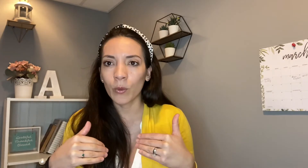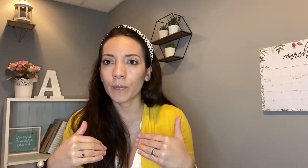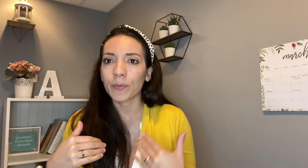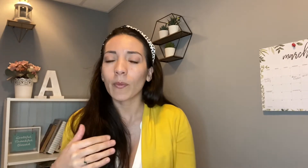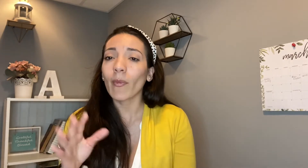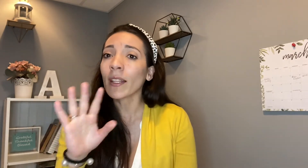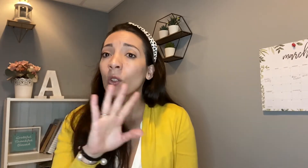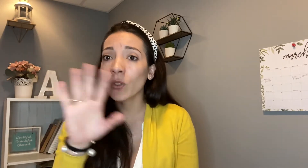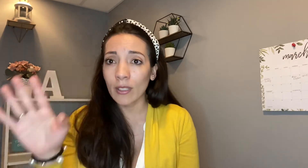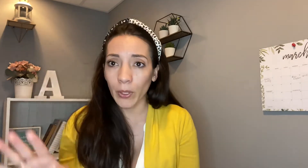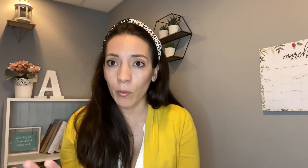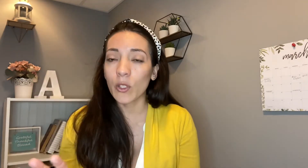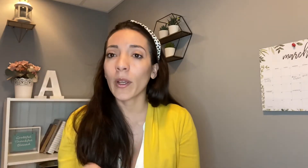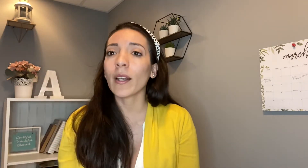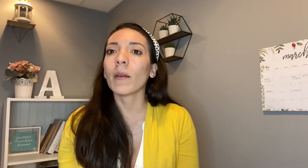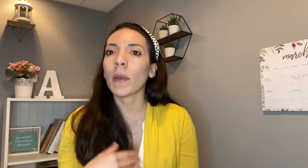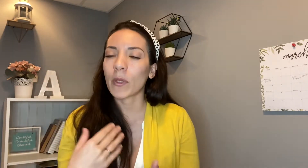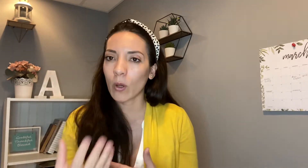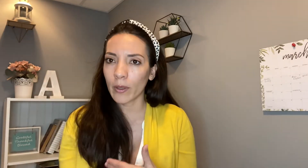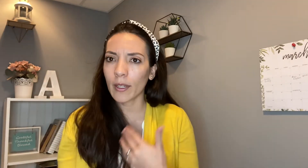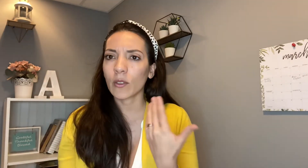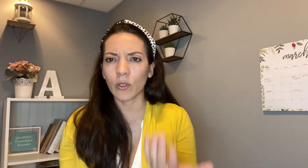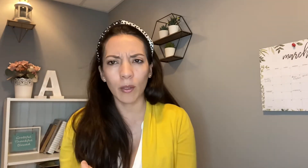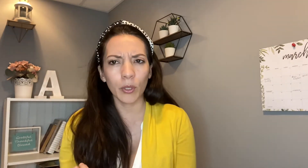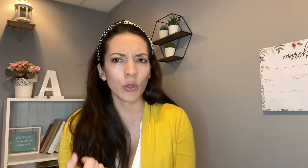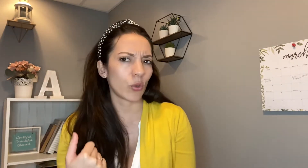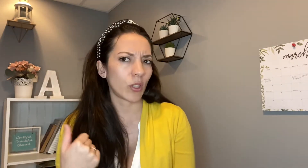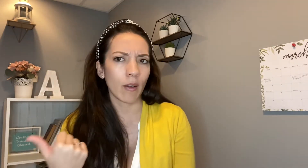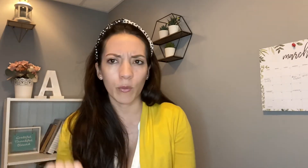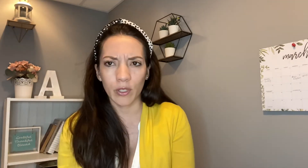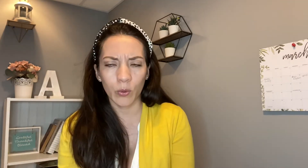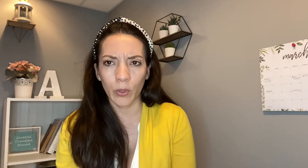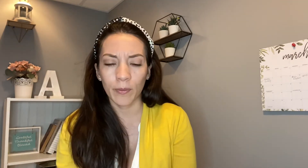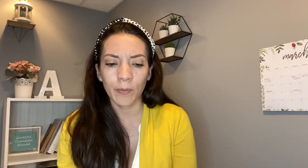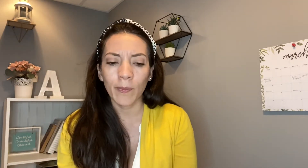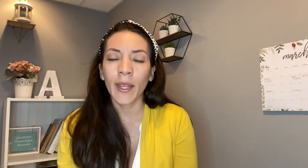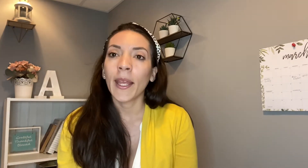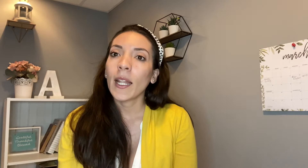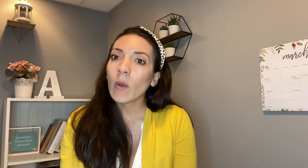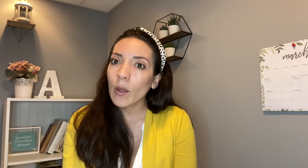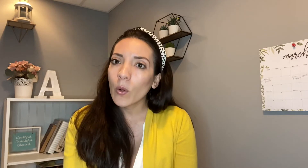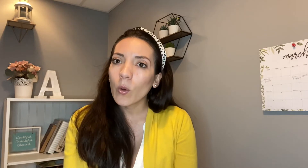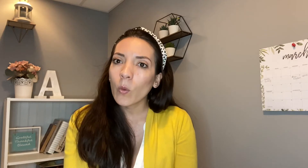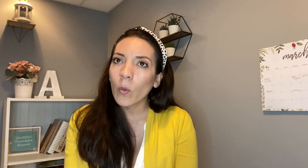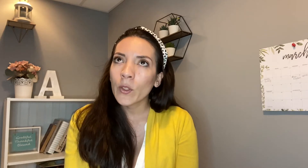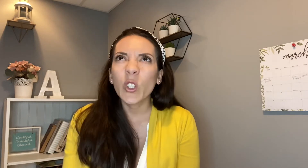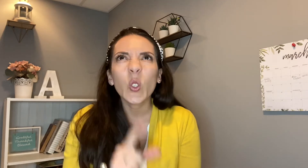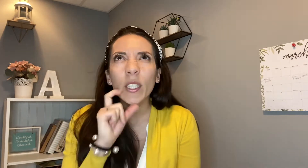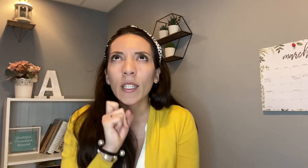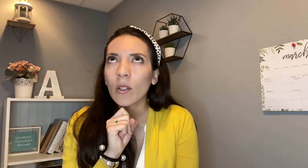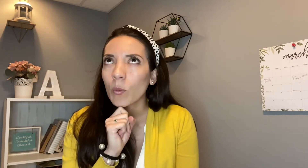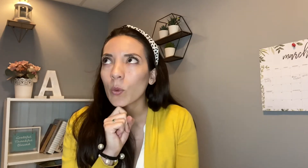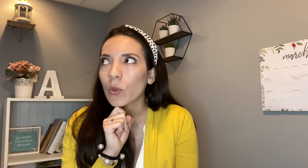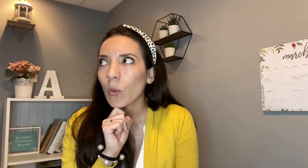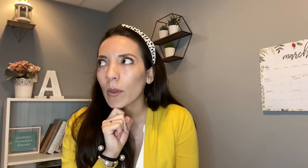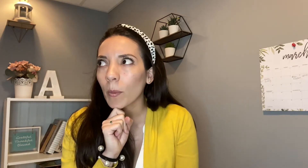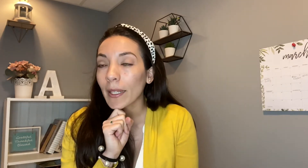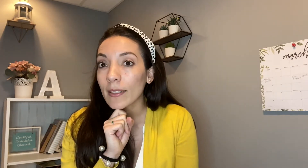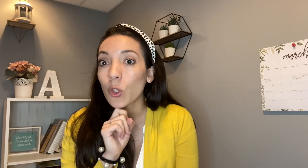entonces bueno mi suegra me empezó a vender el concepto yo no estaba muy segura luego cuando nico tenía como unos cuatro meses yo